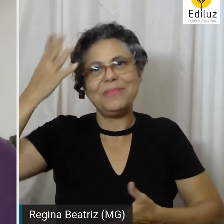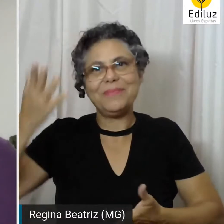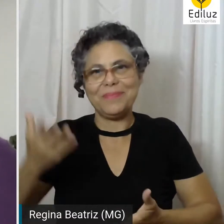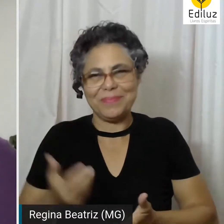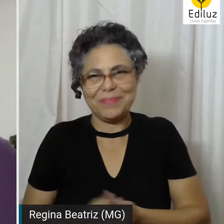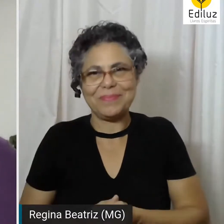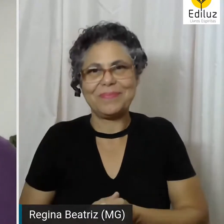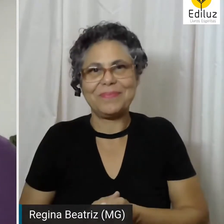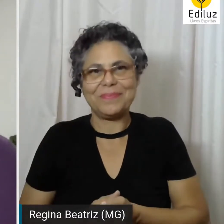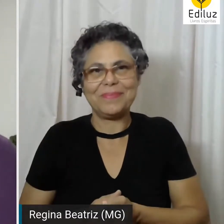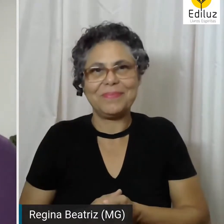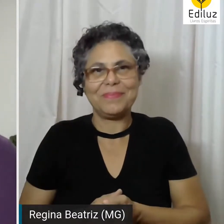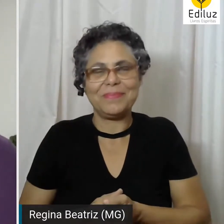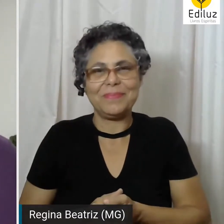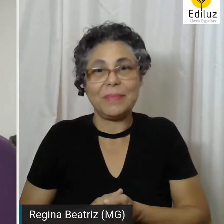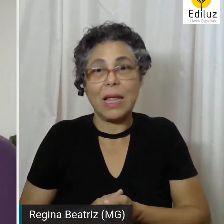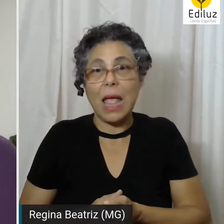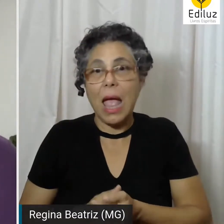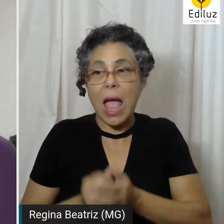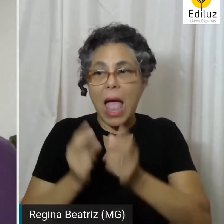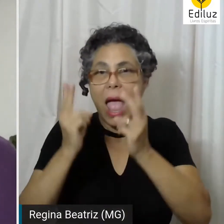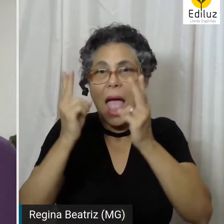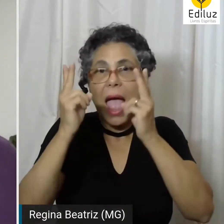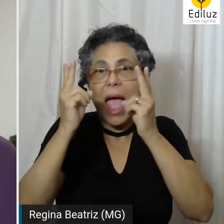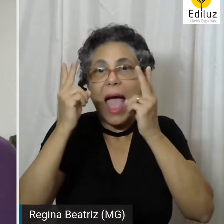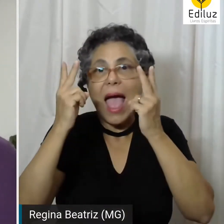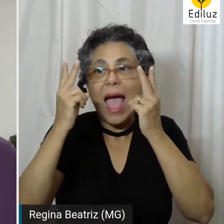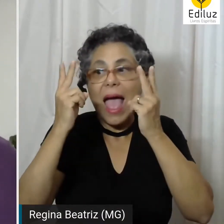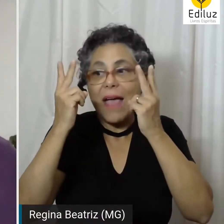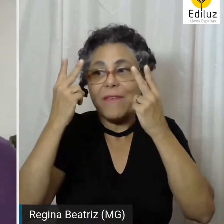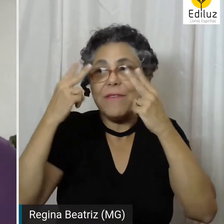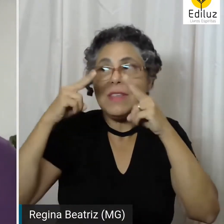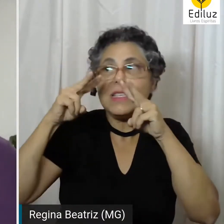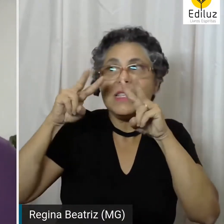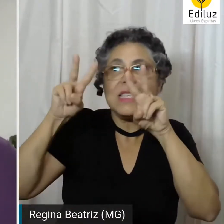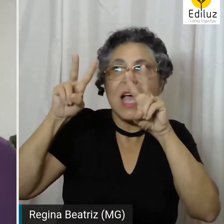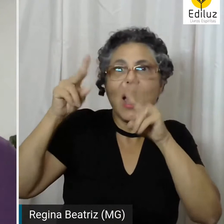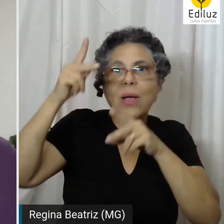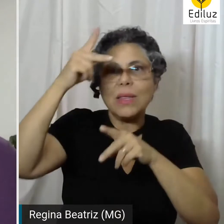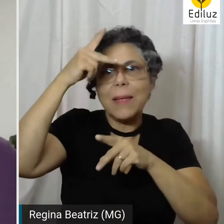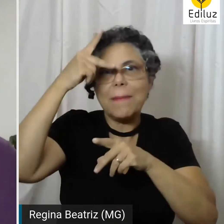Então, assim, a visão do ser integral,